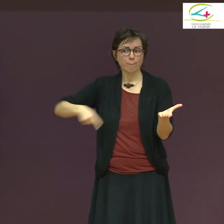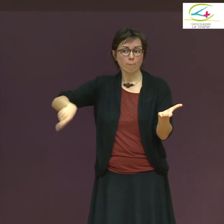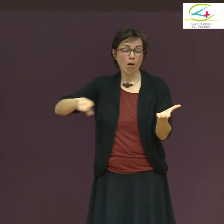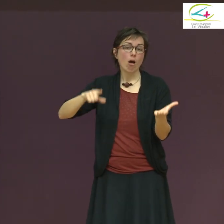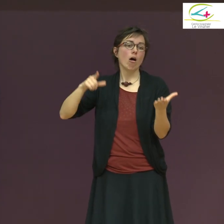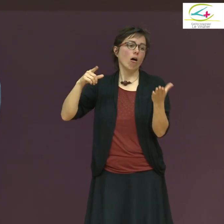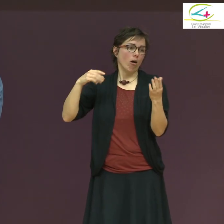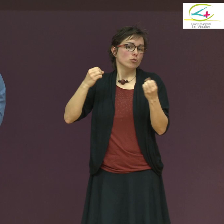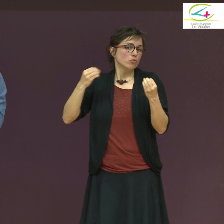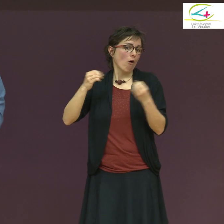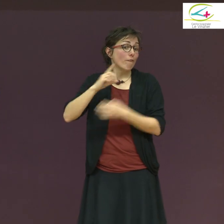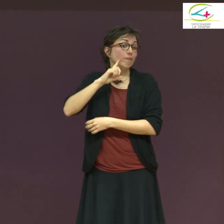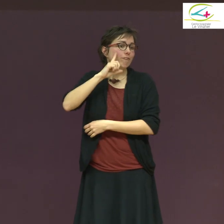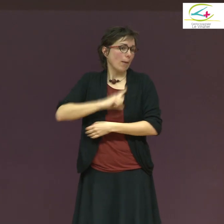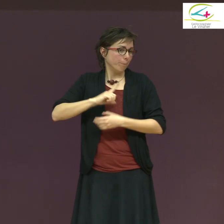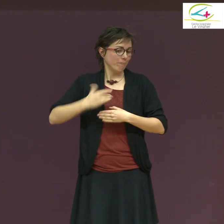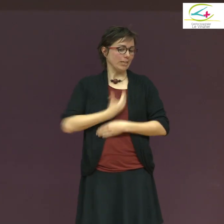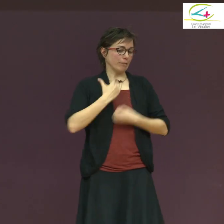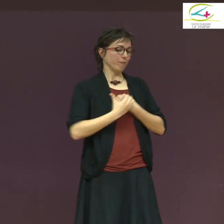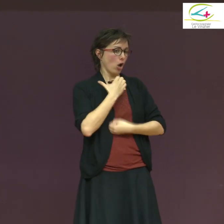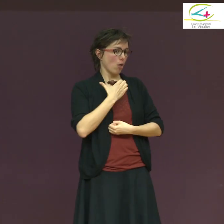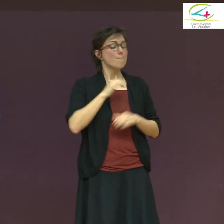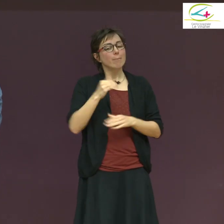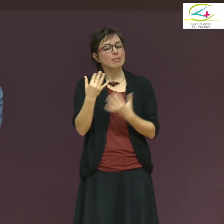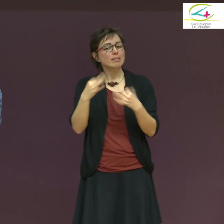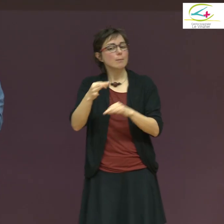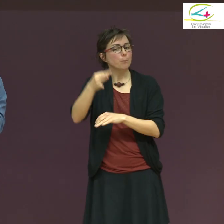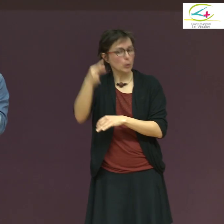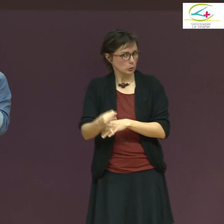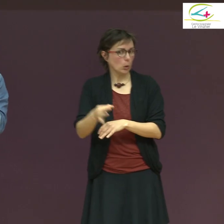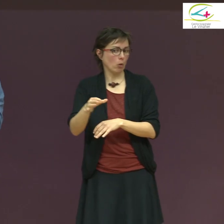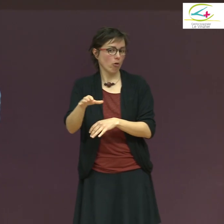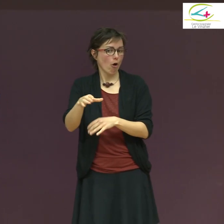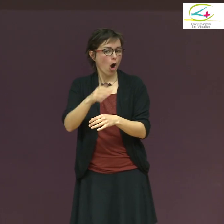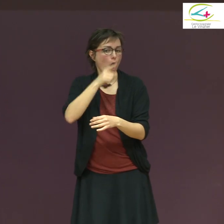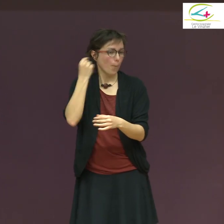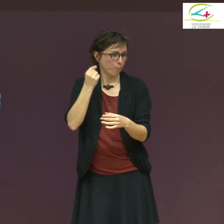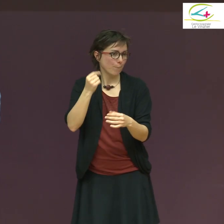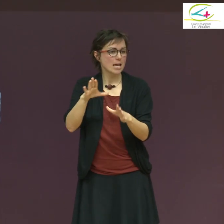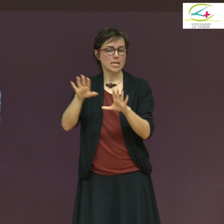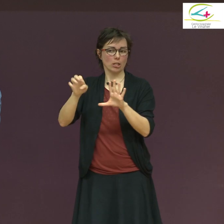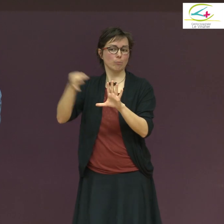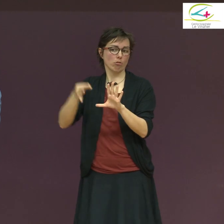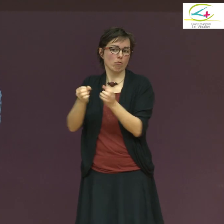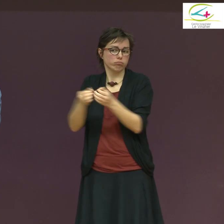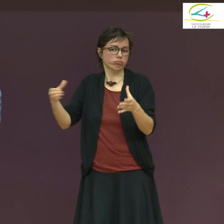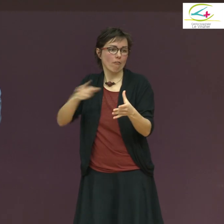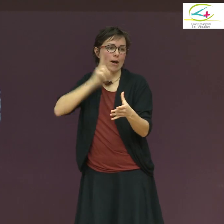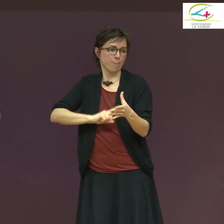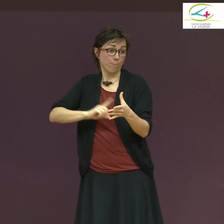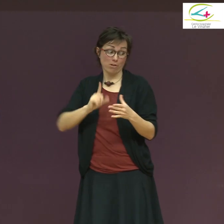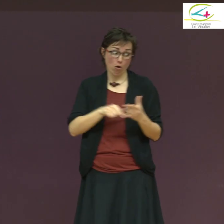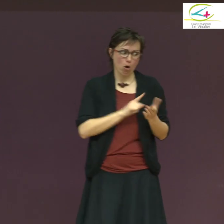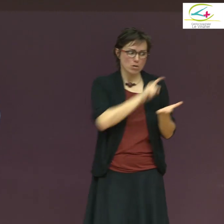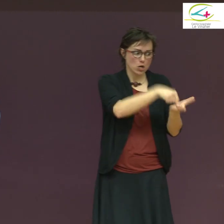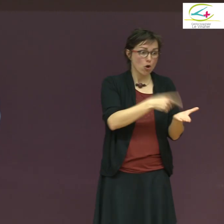la plupart du temps sont des femmes qui sont concernées du viol, hein, même si 10% des femmes violées sont des hommes, eh ben, il faut ouvrir des espaces où elles